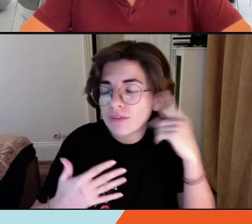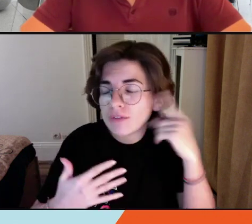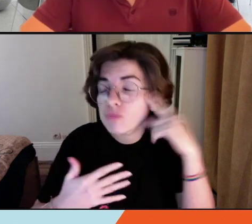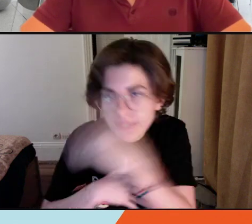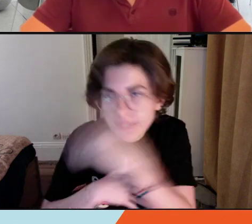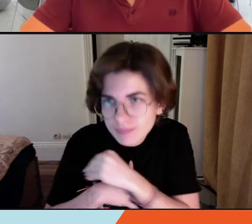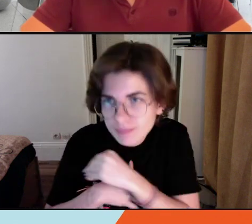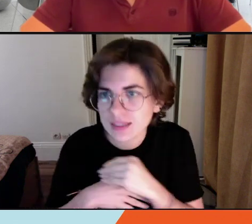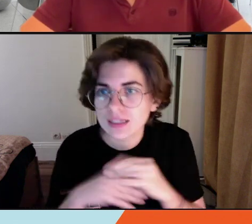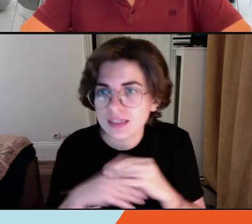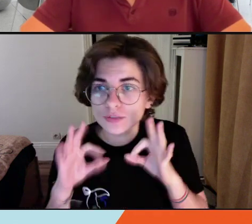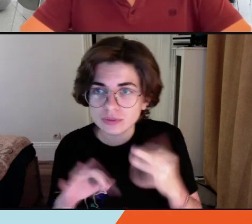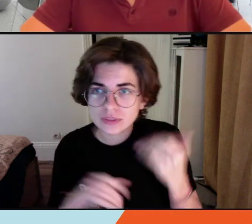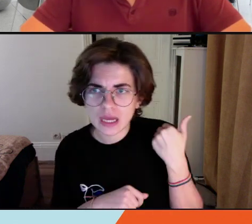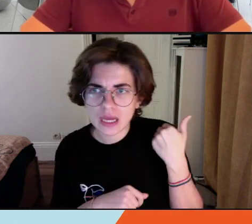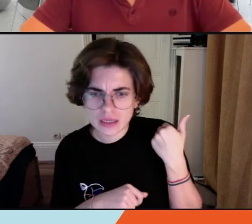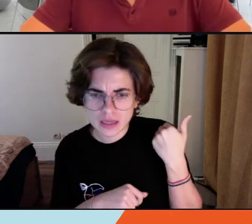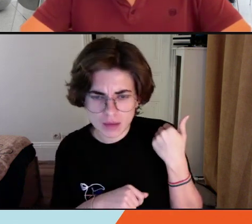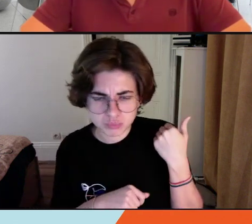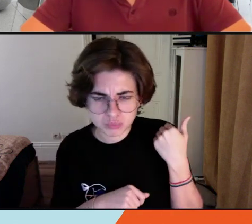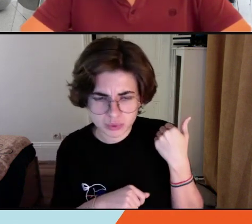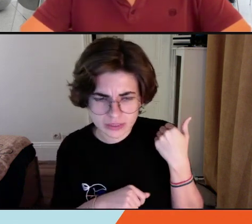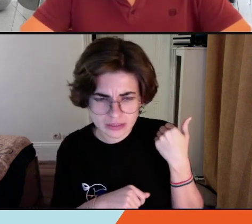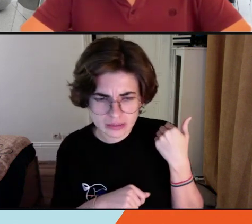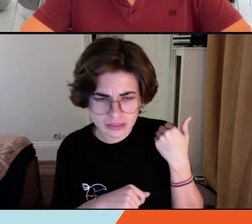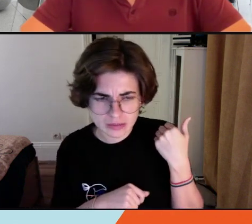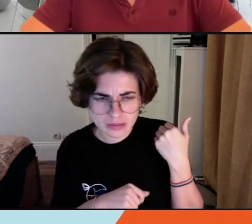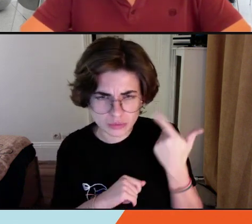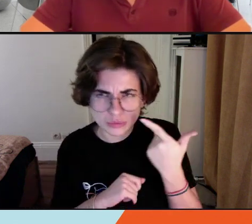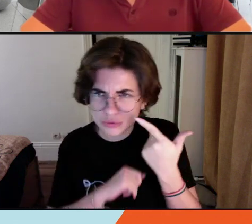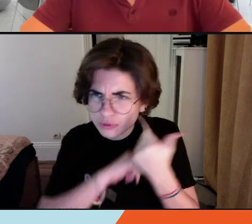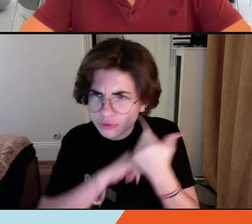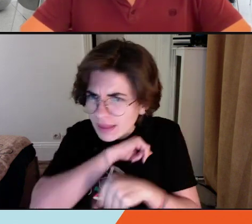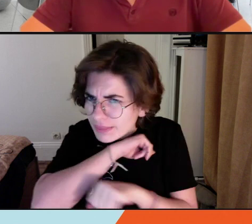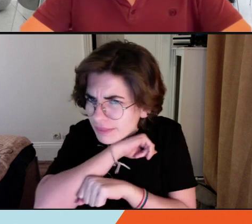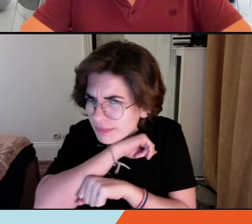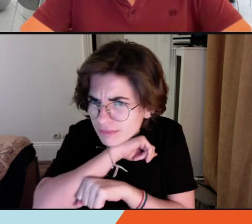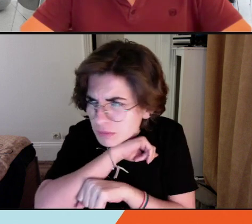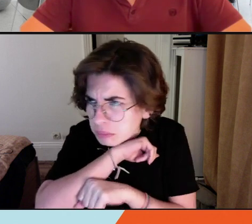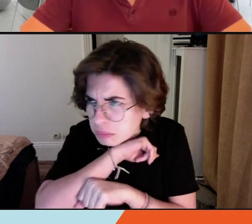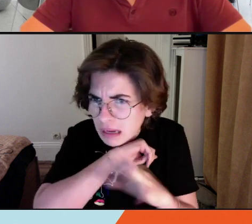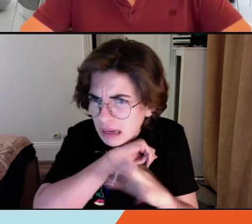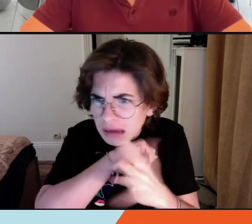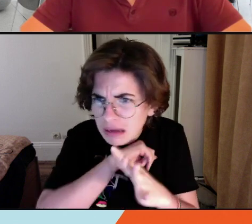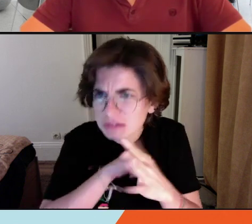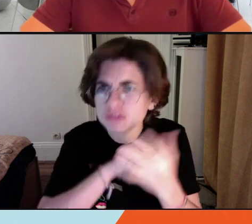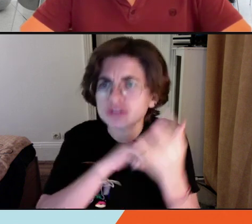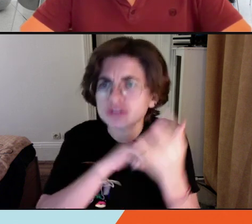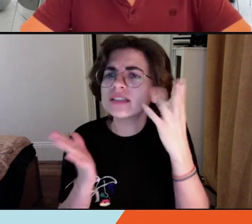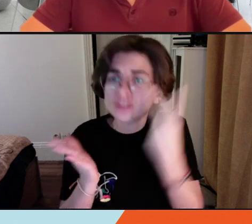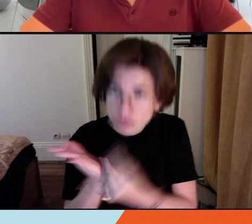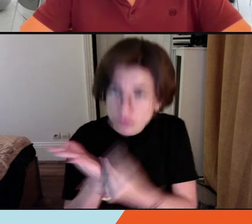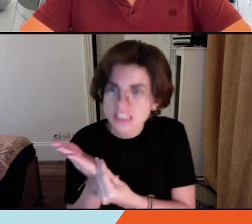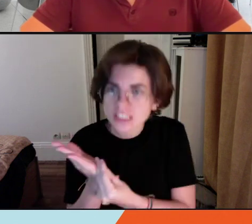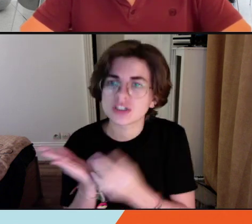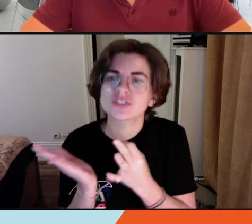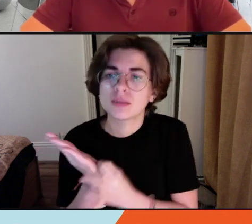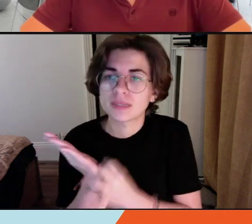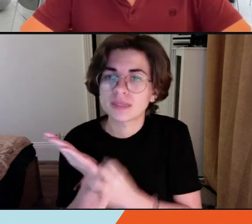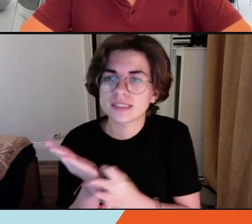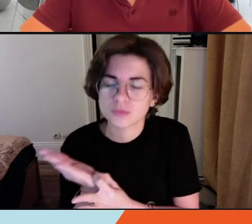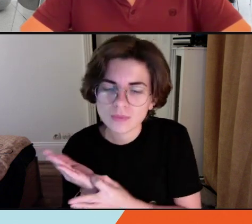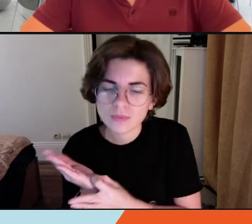oublié jusqu'à il y a peut-être 2 semaines, par là, que j'avais retéléchargé